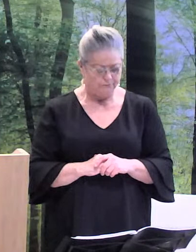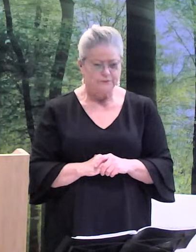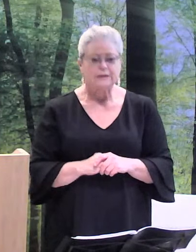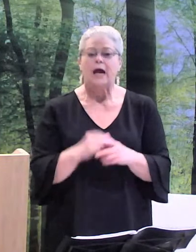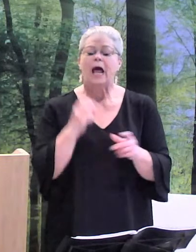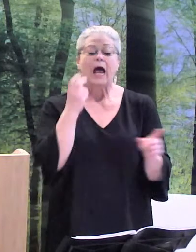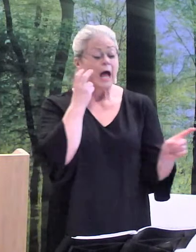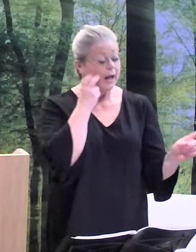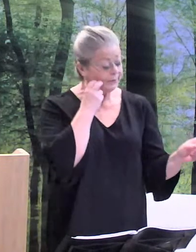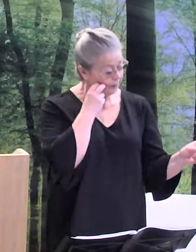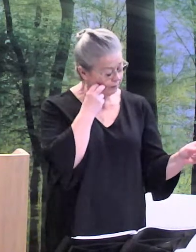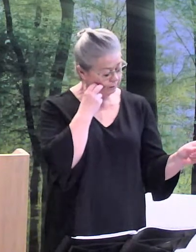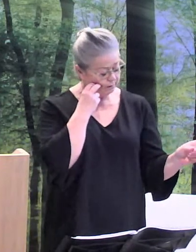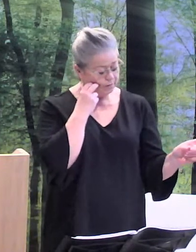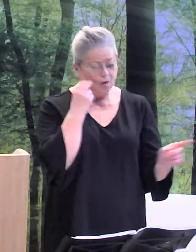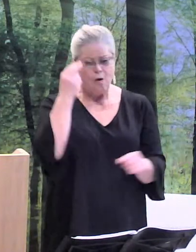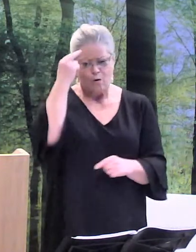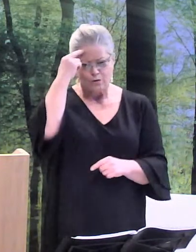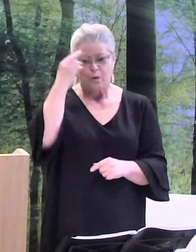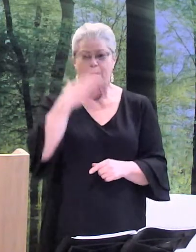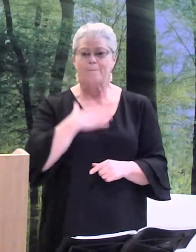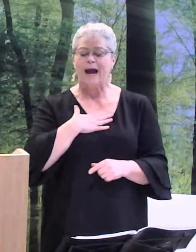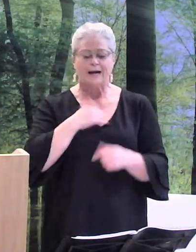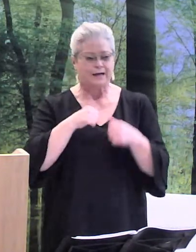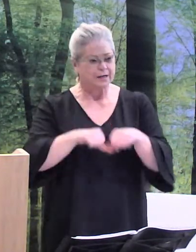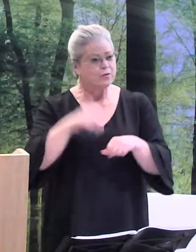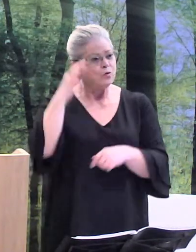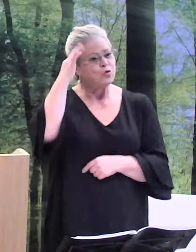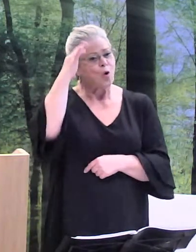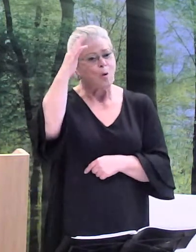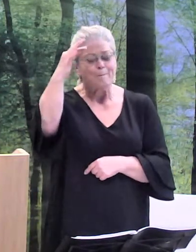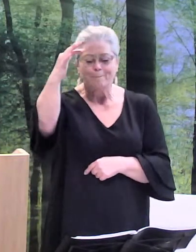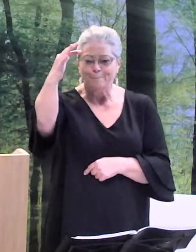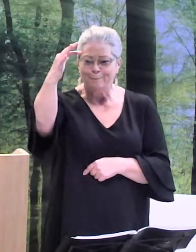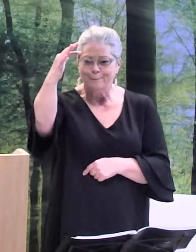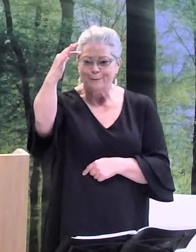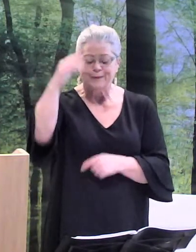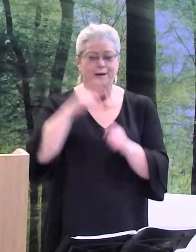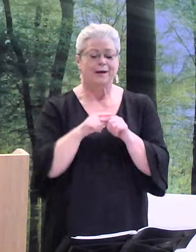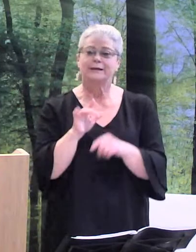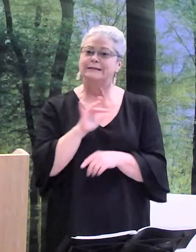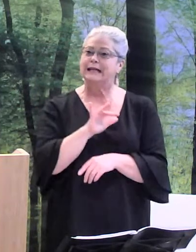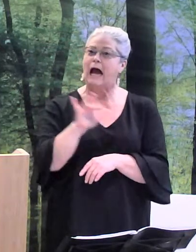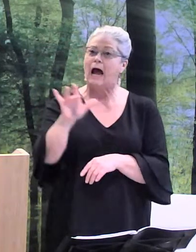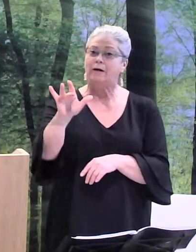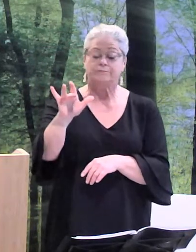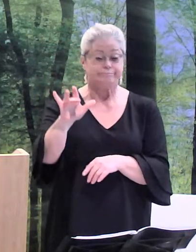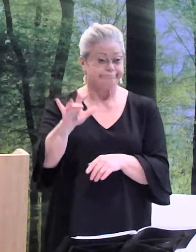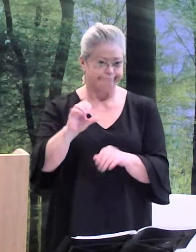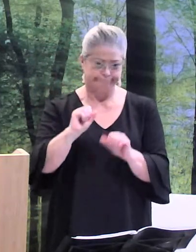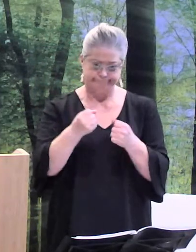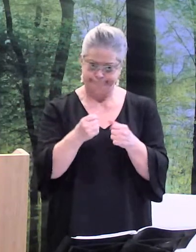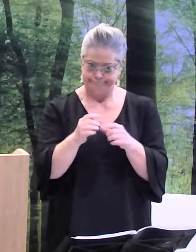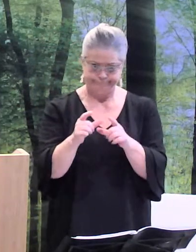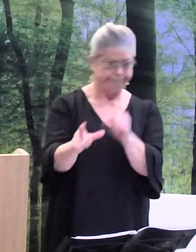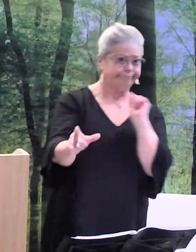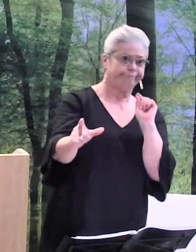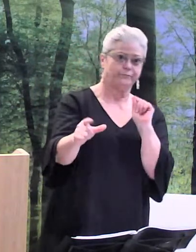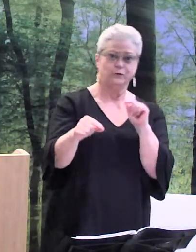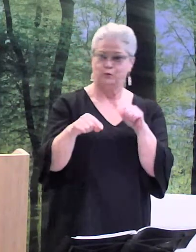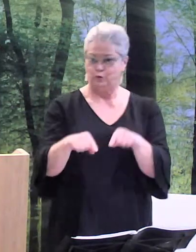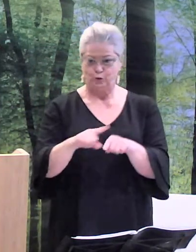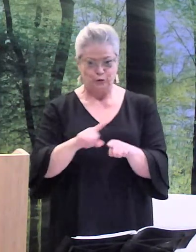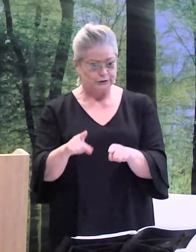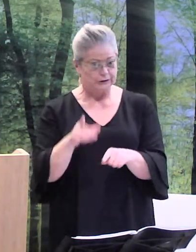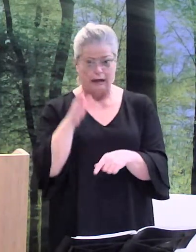En Hendrik, onthoud mij in je dromen, want aan het gaan is geen ontkomen. Nu niet,